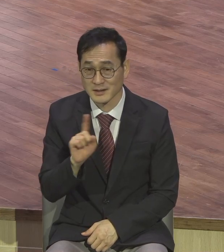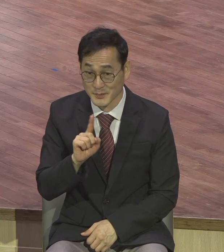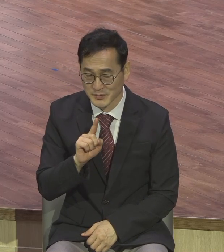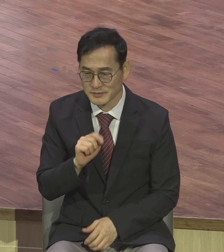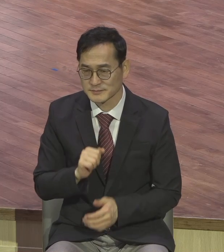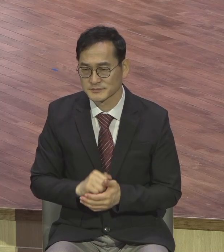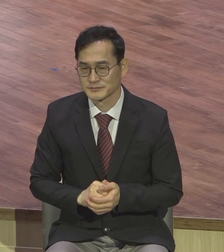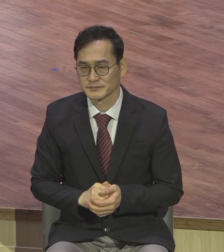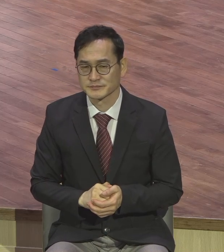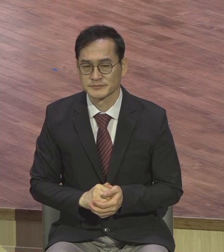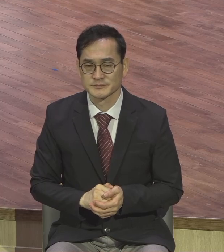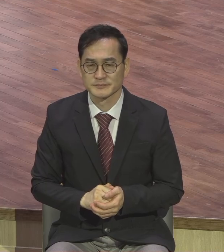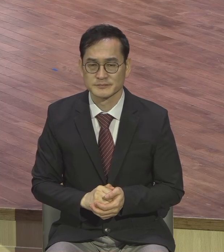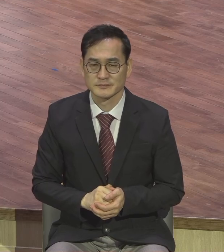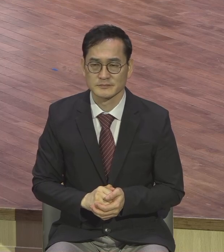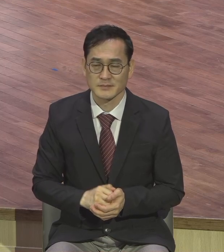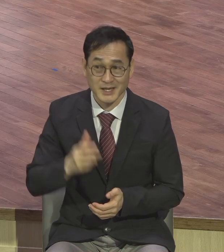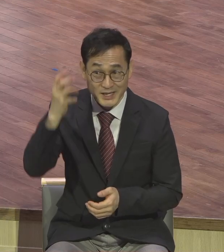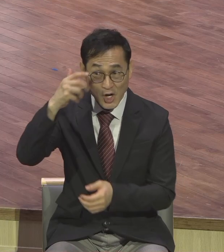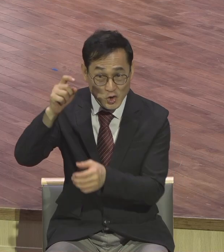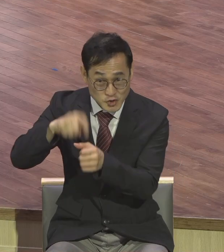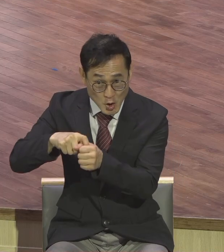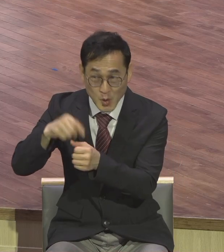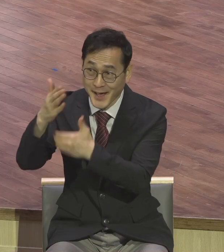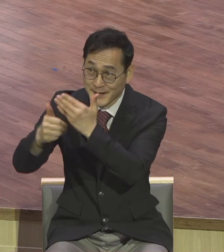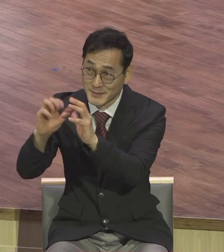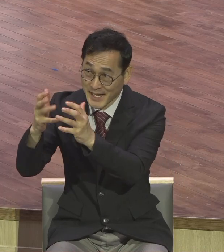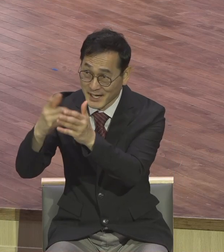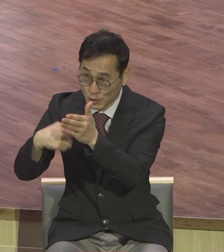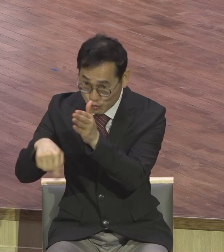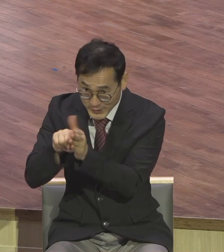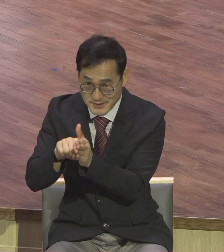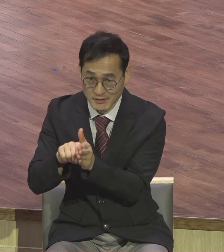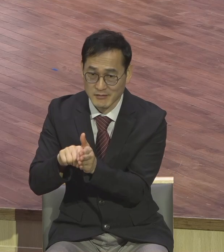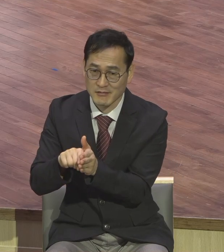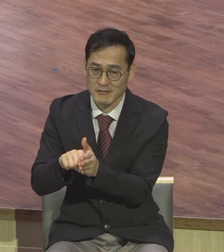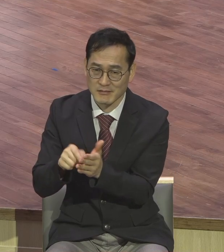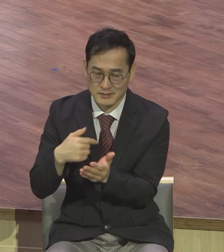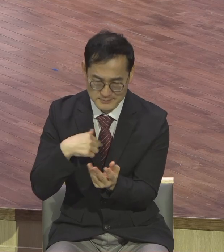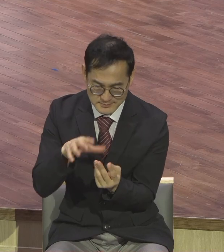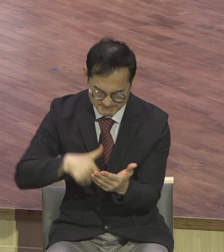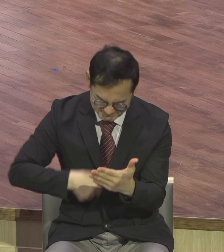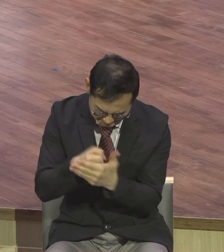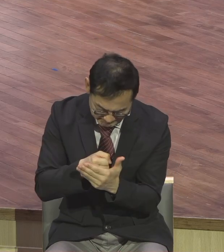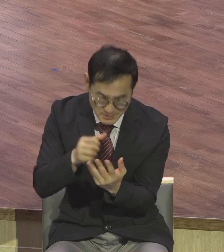영적으로 우리가 하나님의 나라를 위해서 선택했을 때